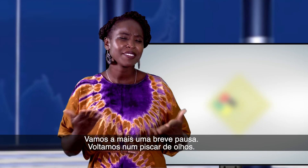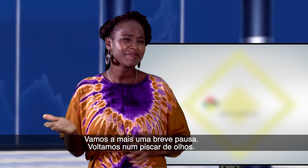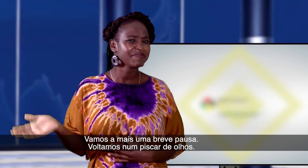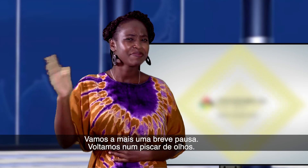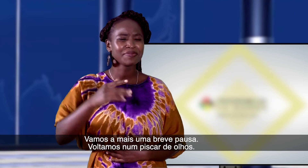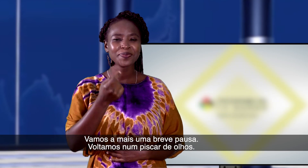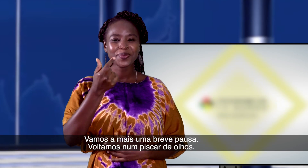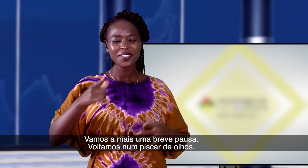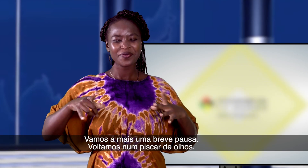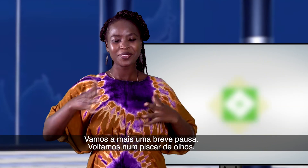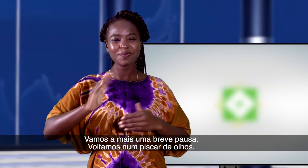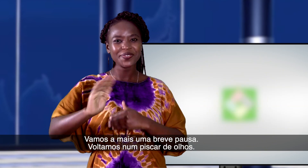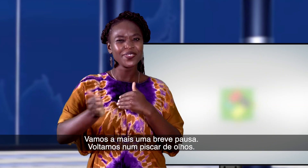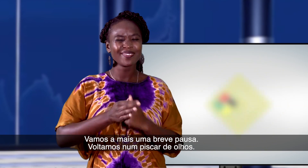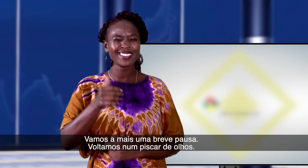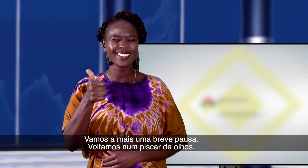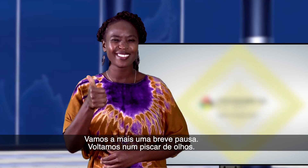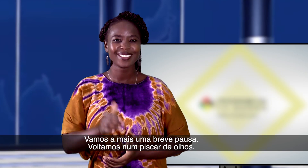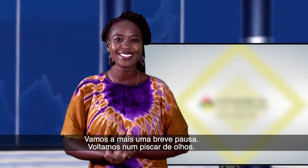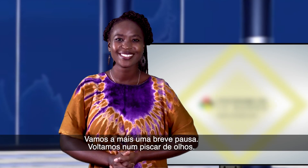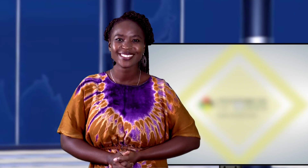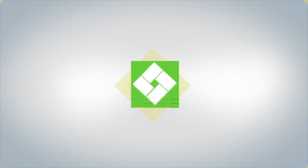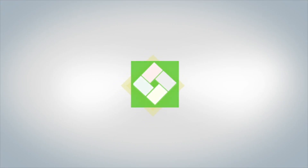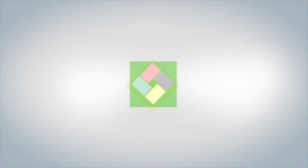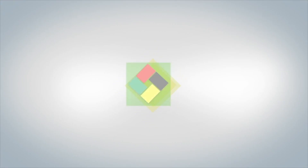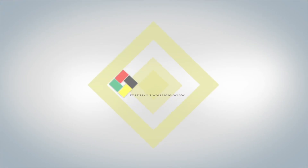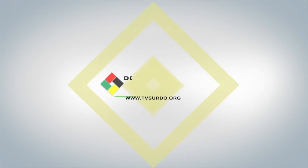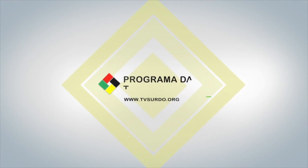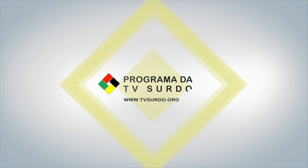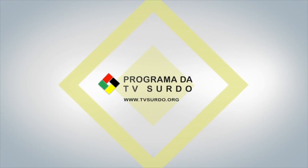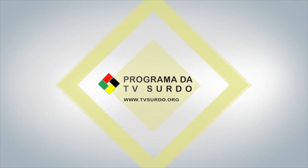Vamos a mais uma breve pausa, voltamos num piscar de olhos.